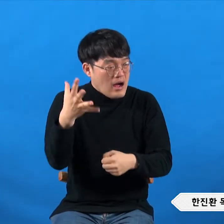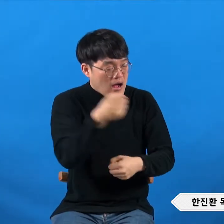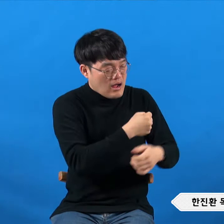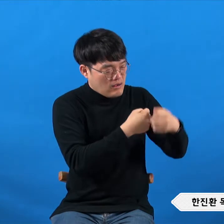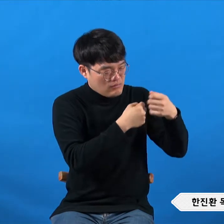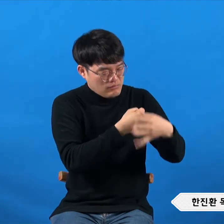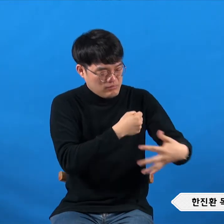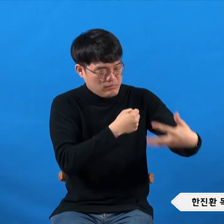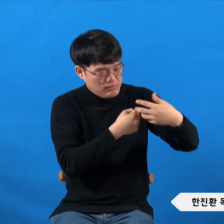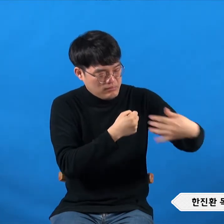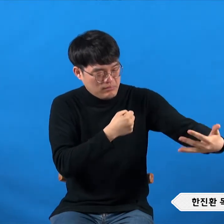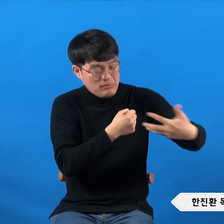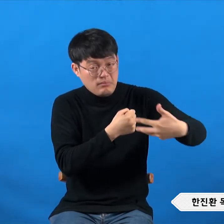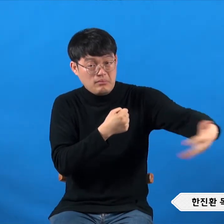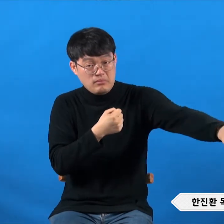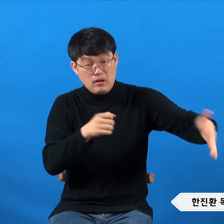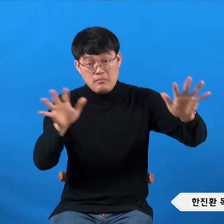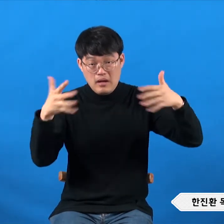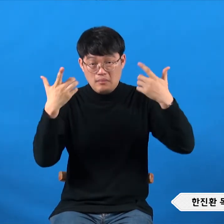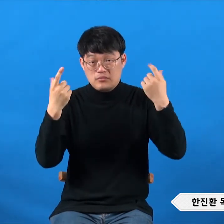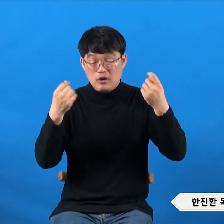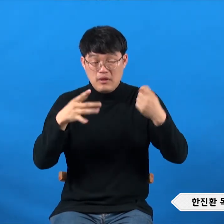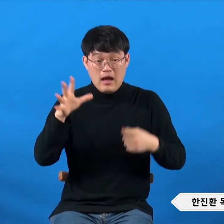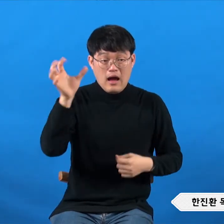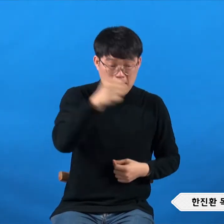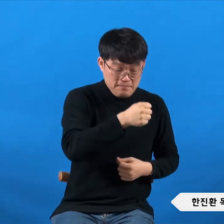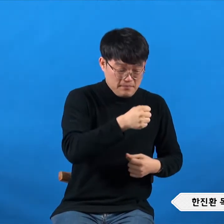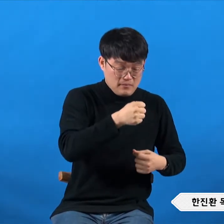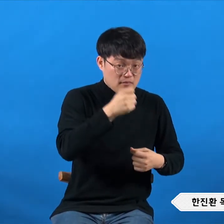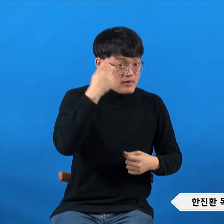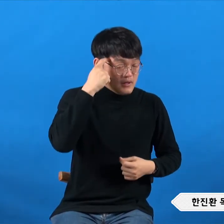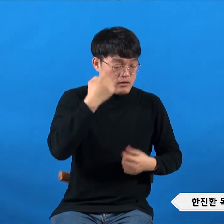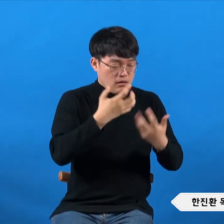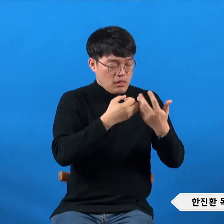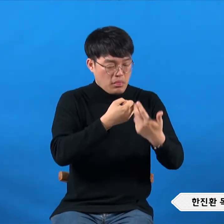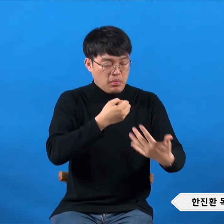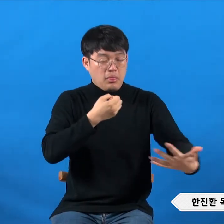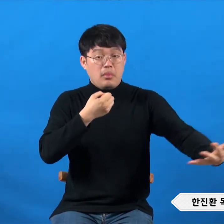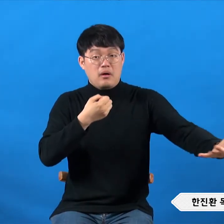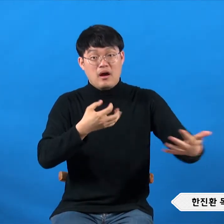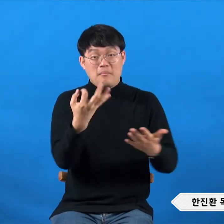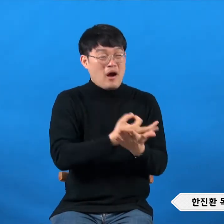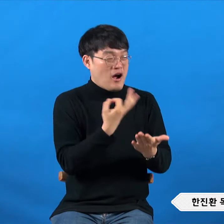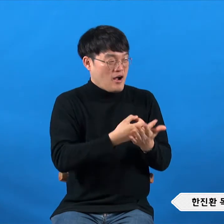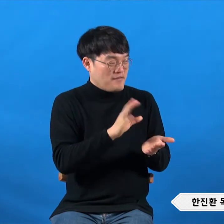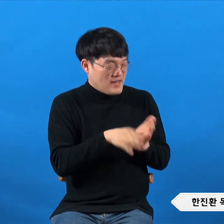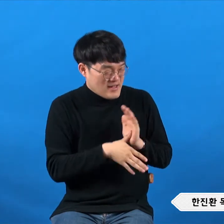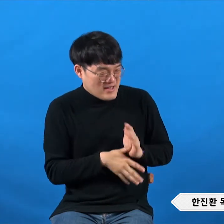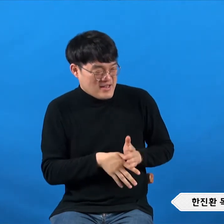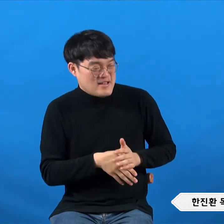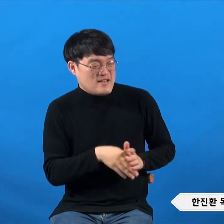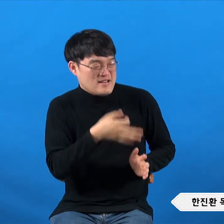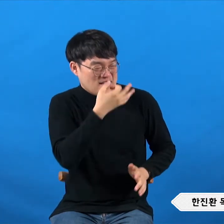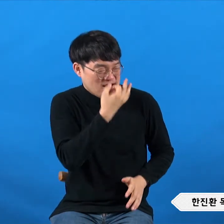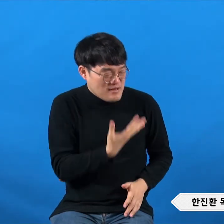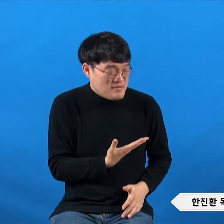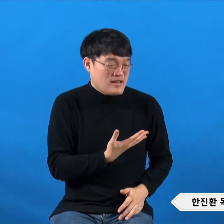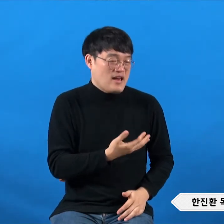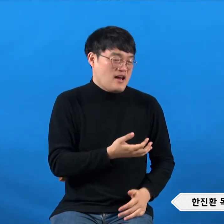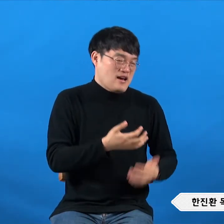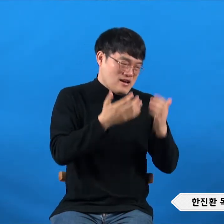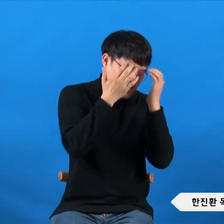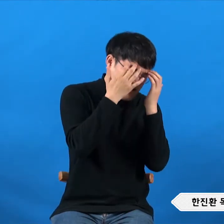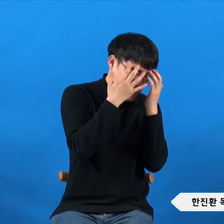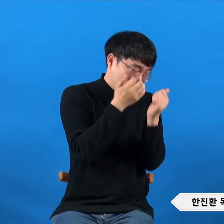하는 것입니다. 바람처럼 술술 빠져나갑니다. 벌 때는 그냥 죽으라고